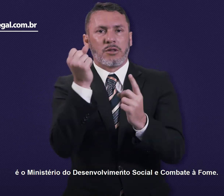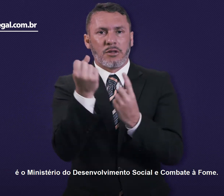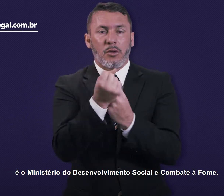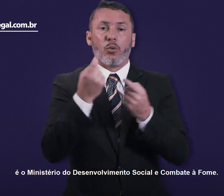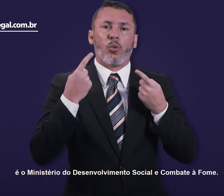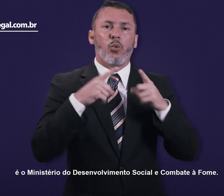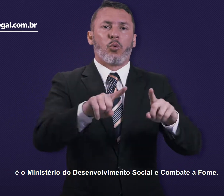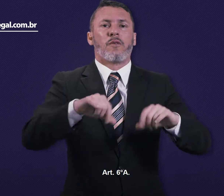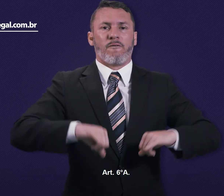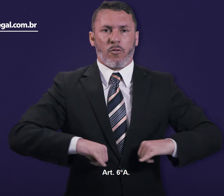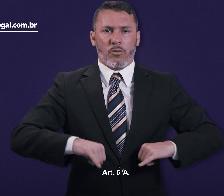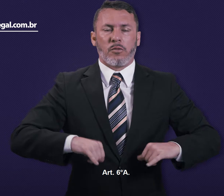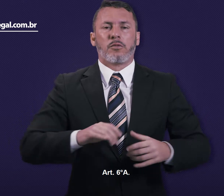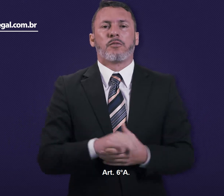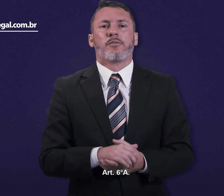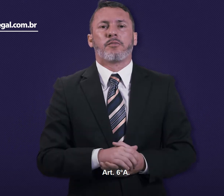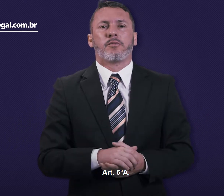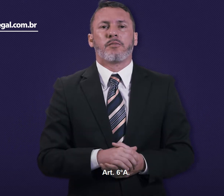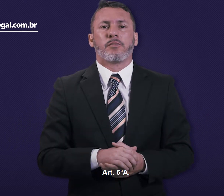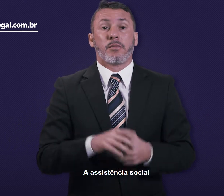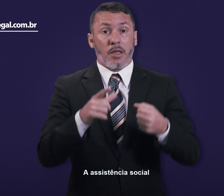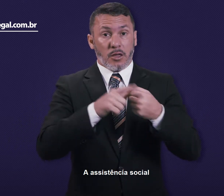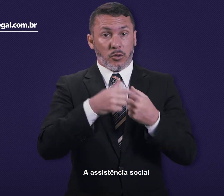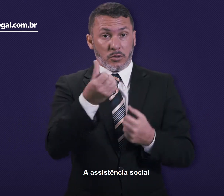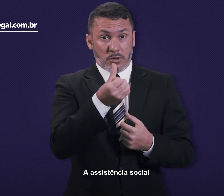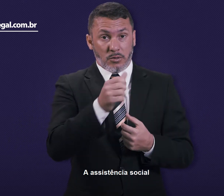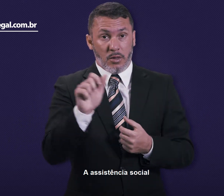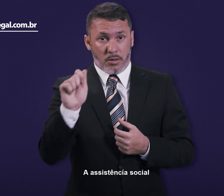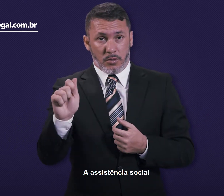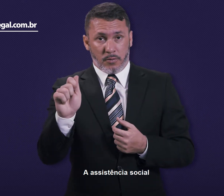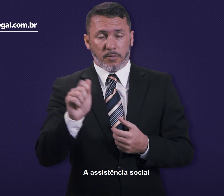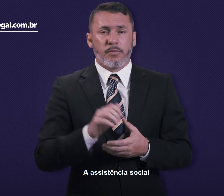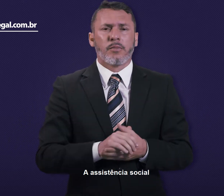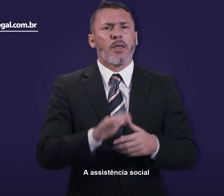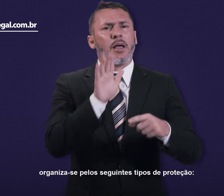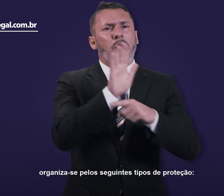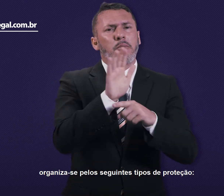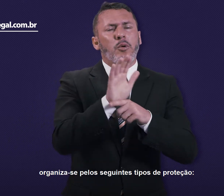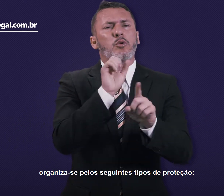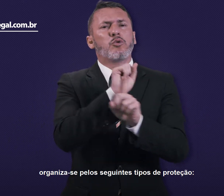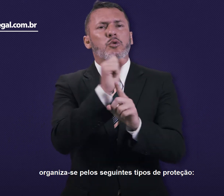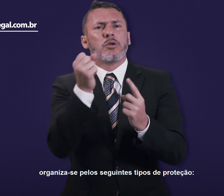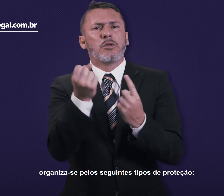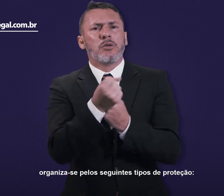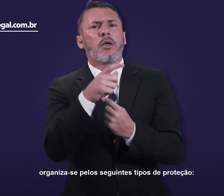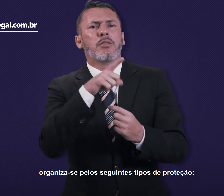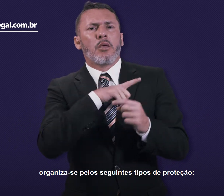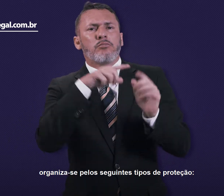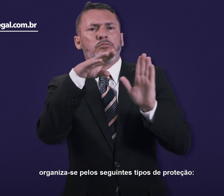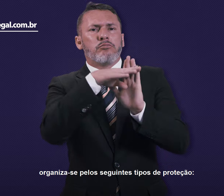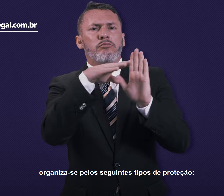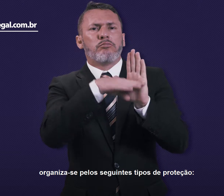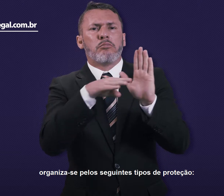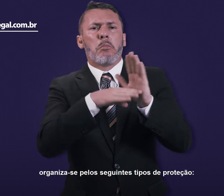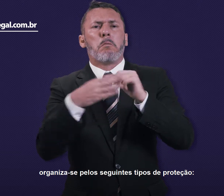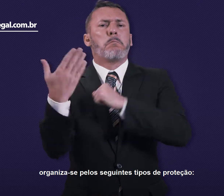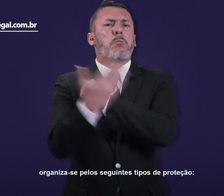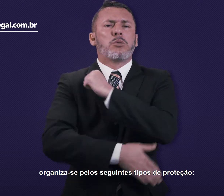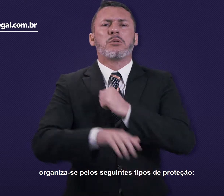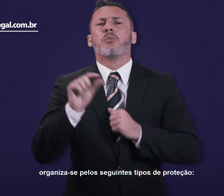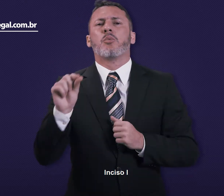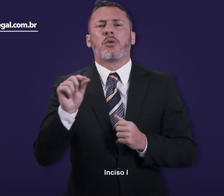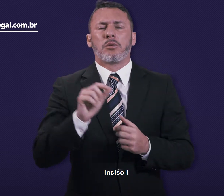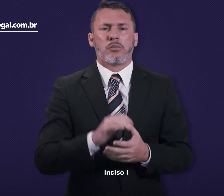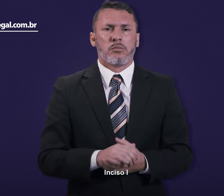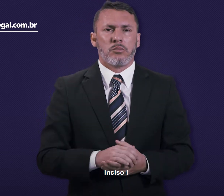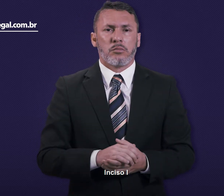e Combate à Fome. Artigo 6º-A. A assistência social organiza-se pelos seguintes tipos de